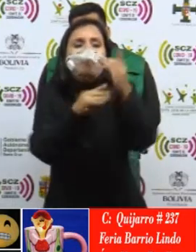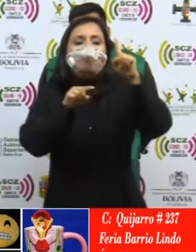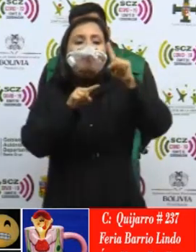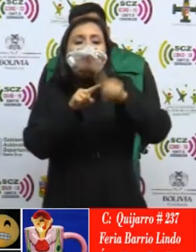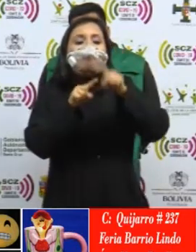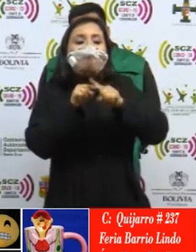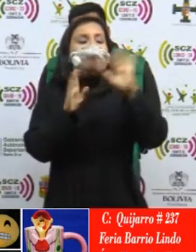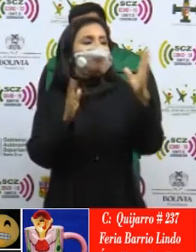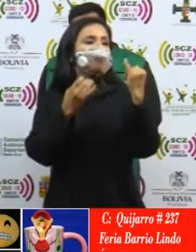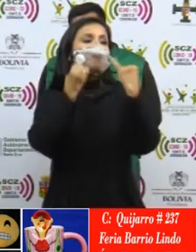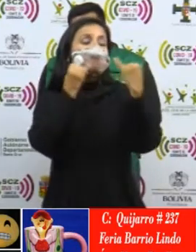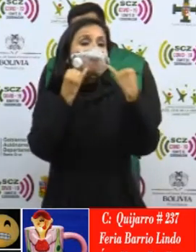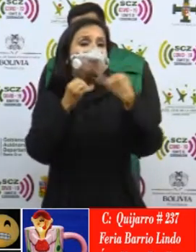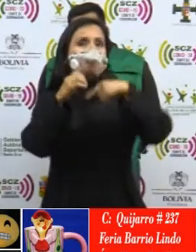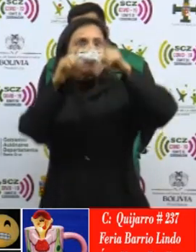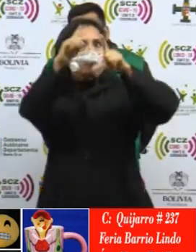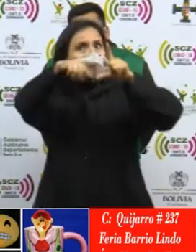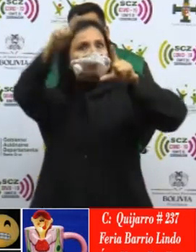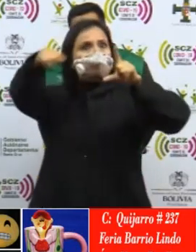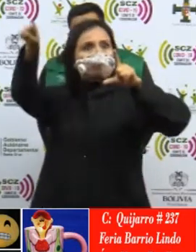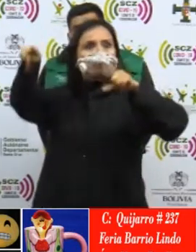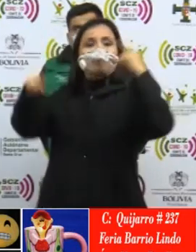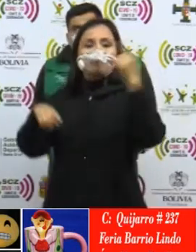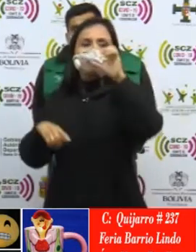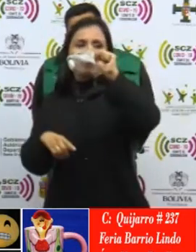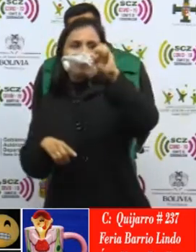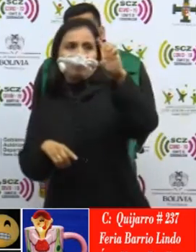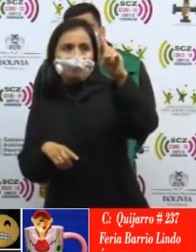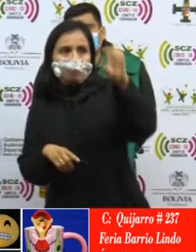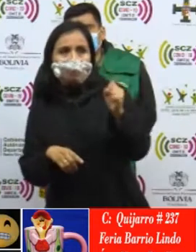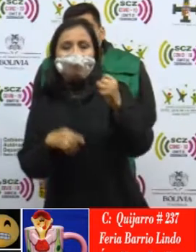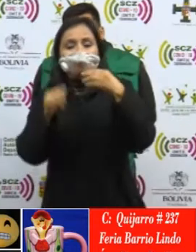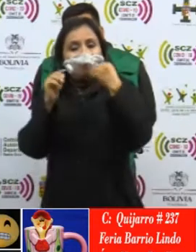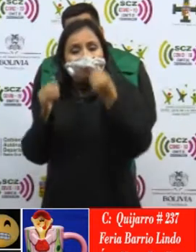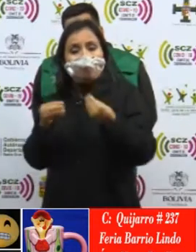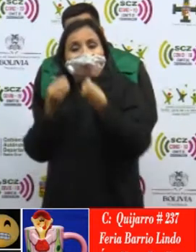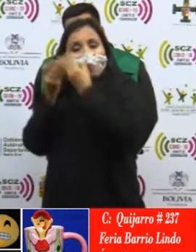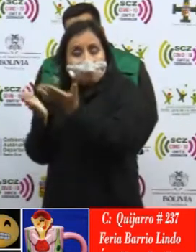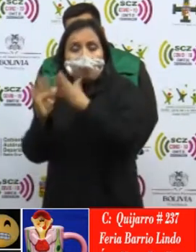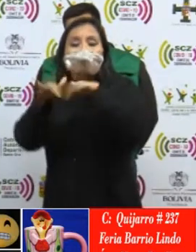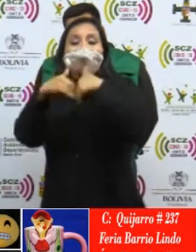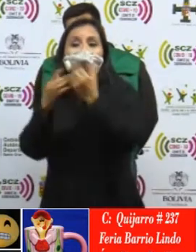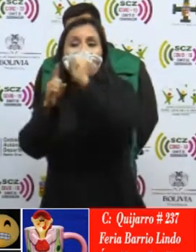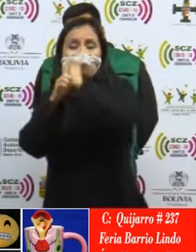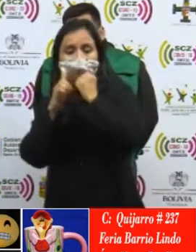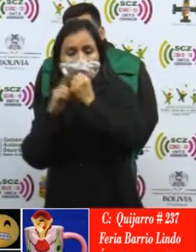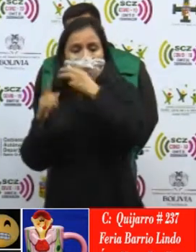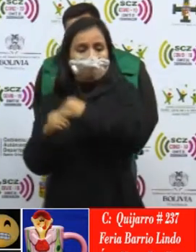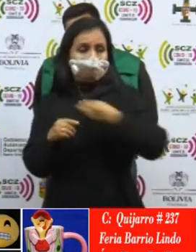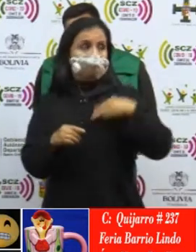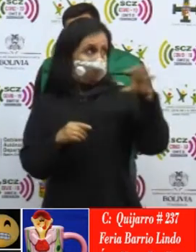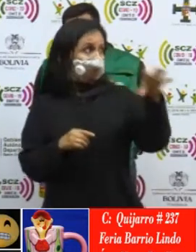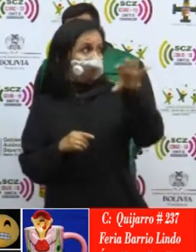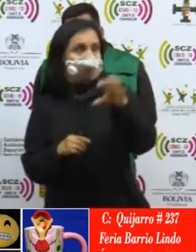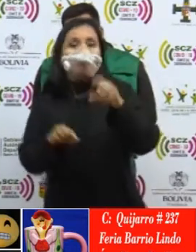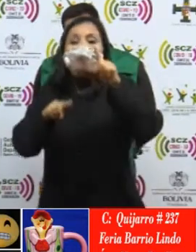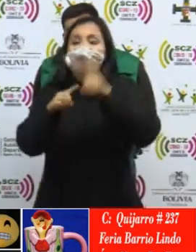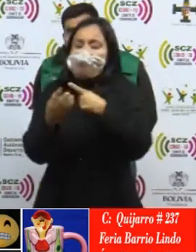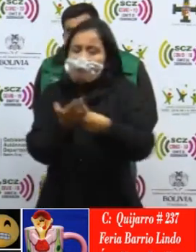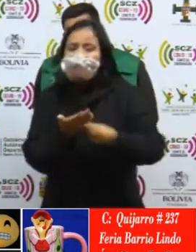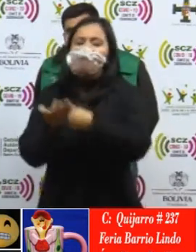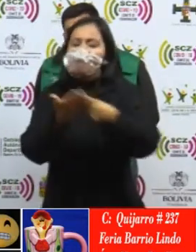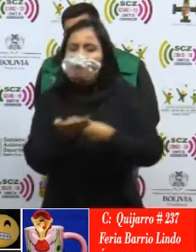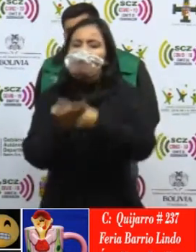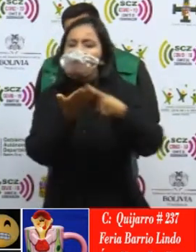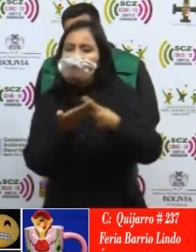los datos epidemiológicos que el CEDES empieza indicando la situación actual por municipio, y luego de eso se debate muchas de